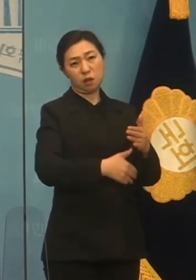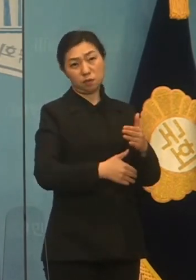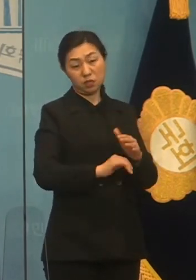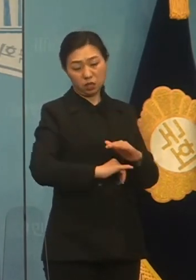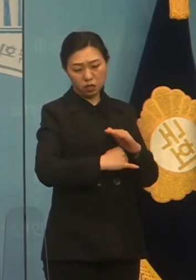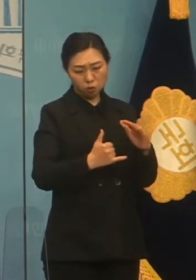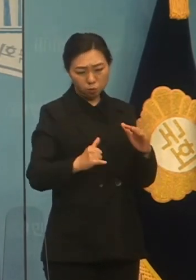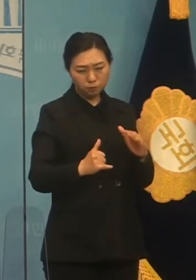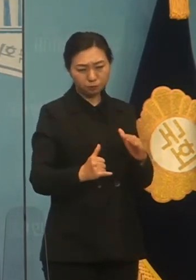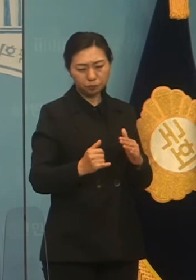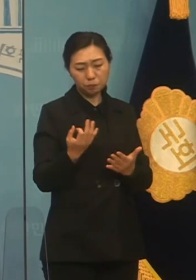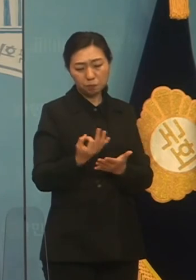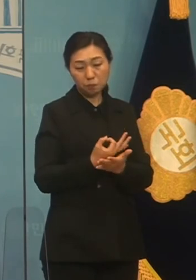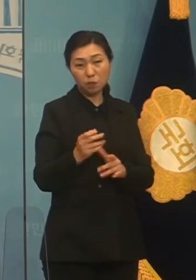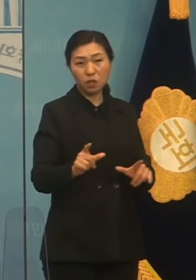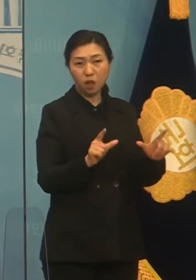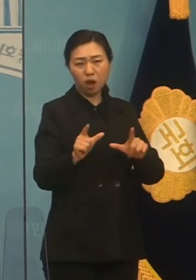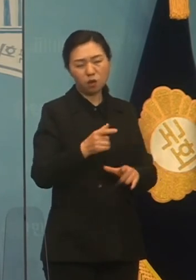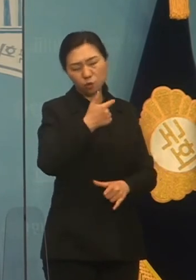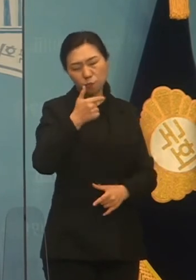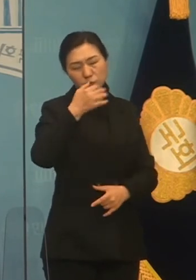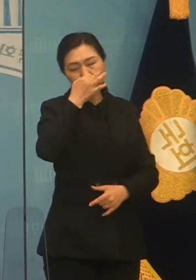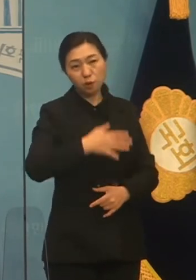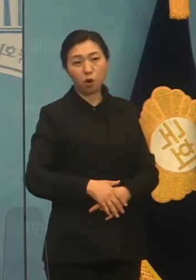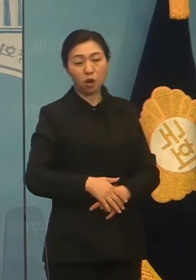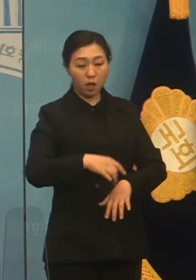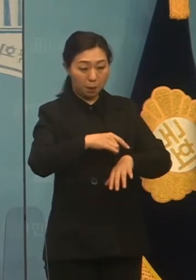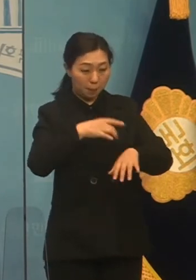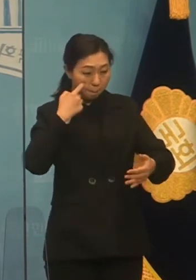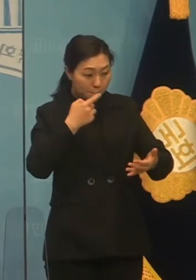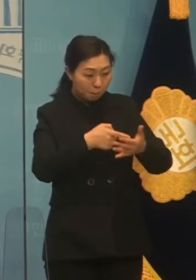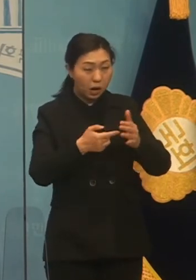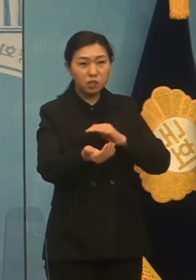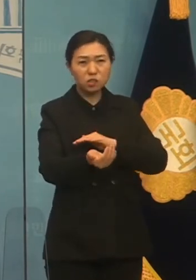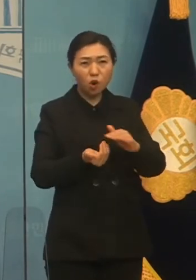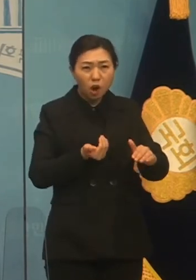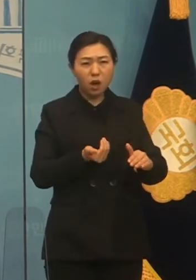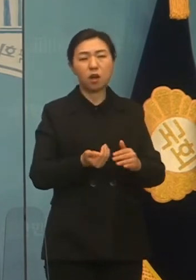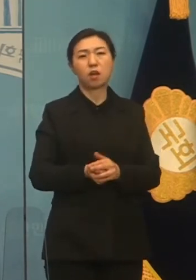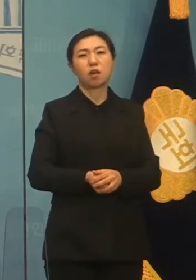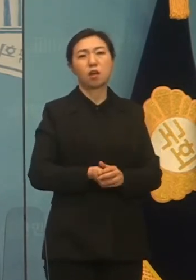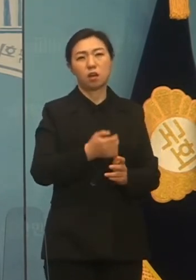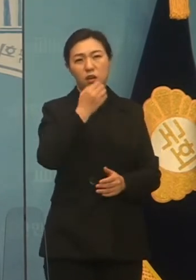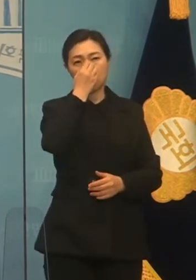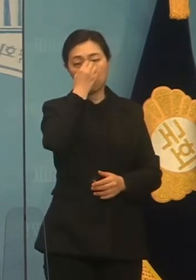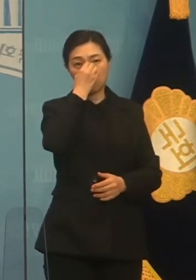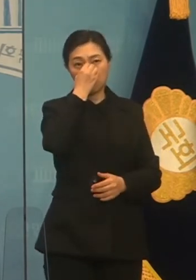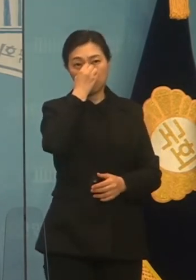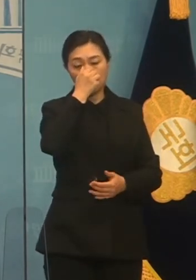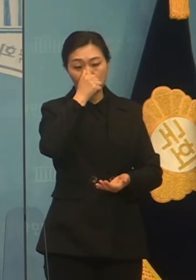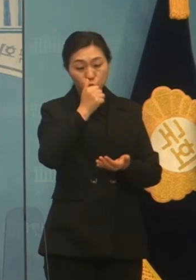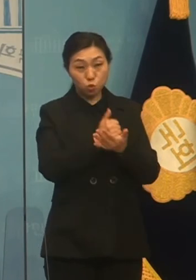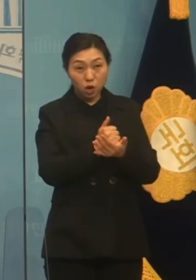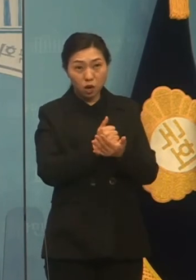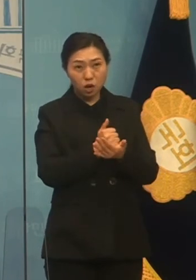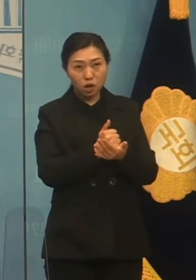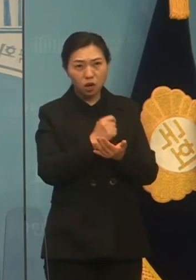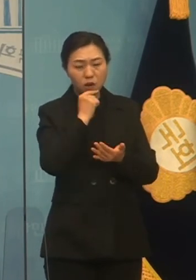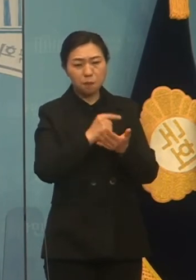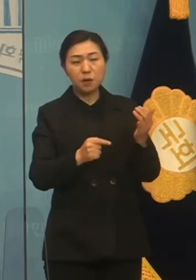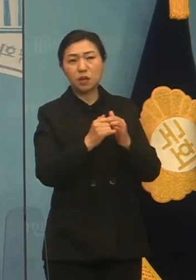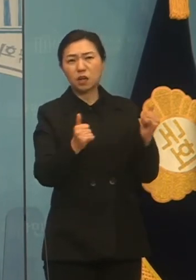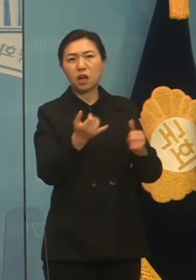어려워졌습니다. 하지만 유골이 발견되기 전에는 구조대상 범죄 피해로 인정되지